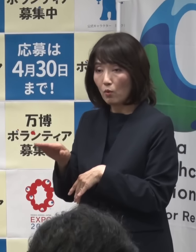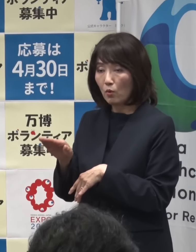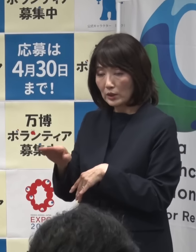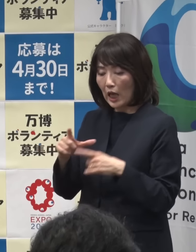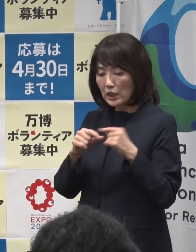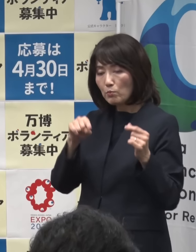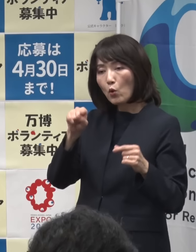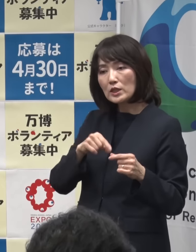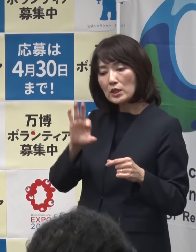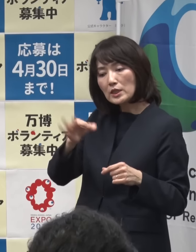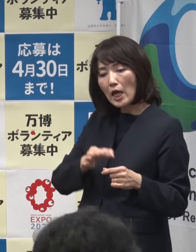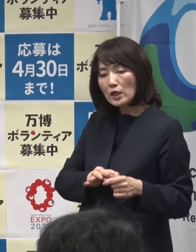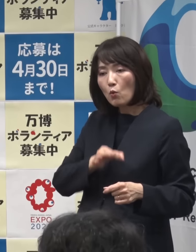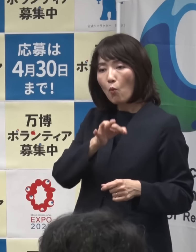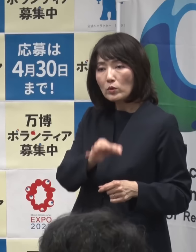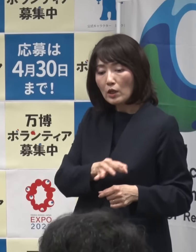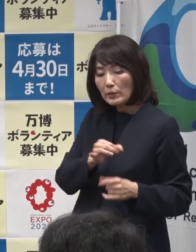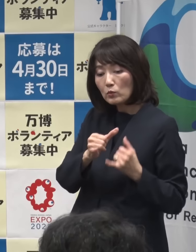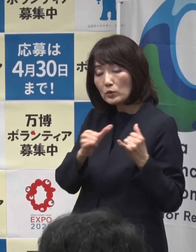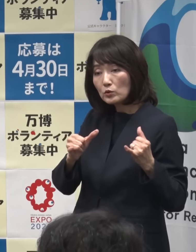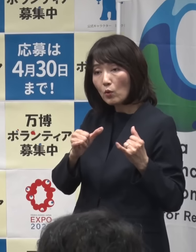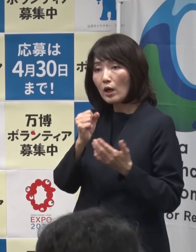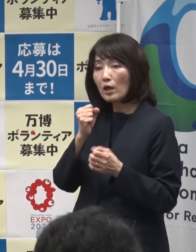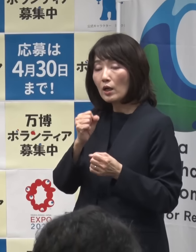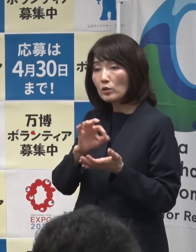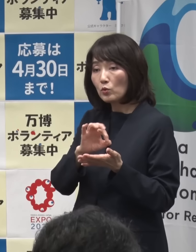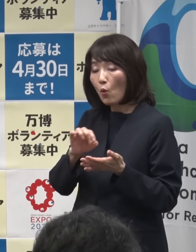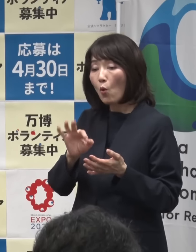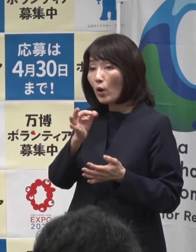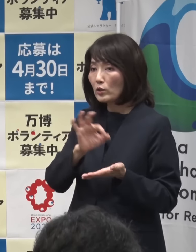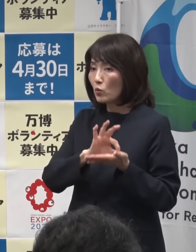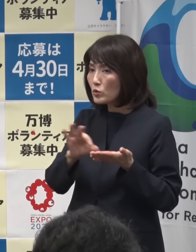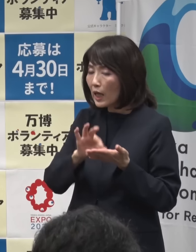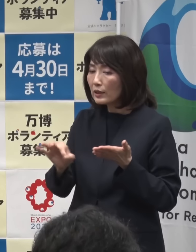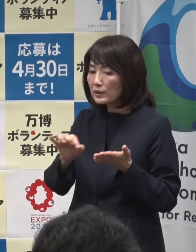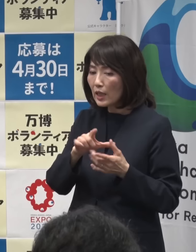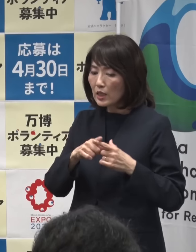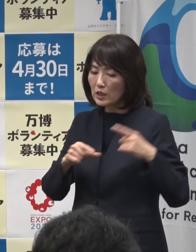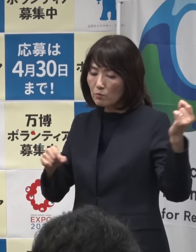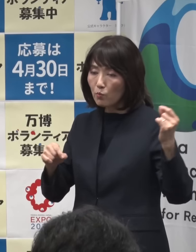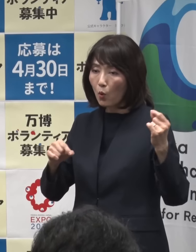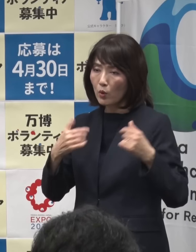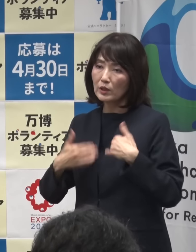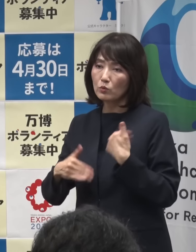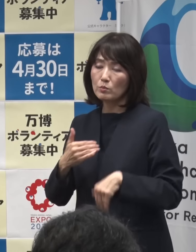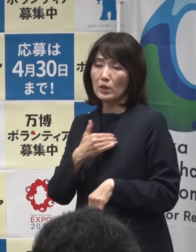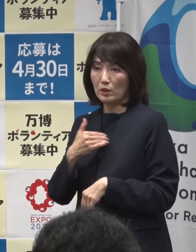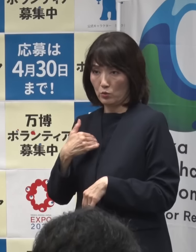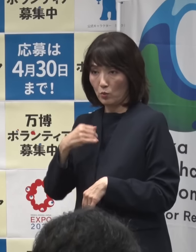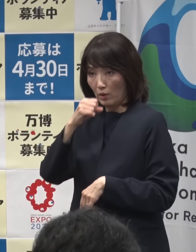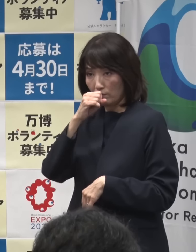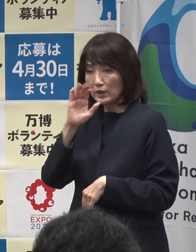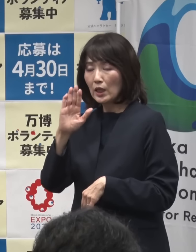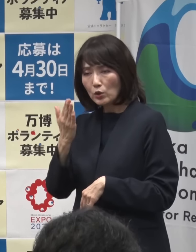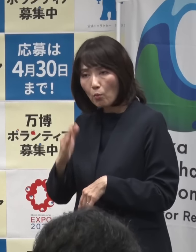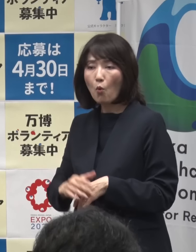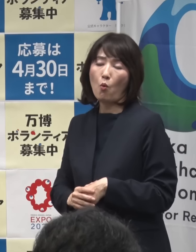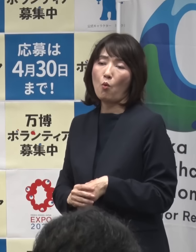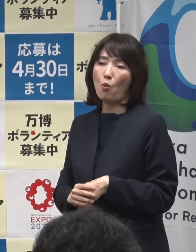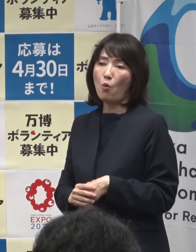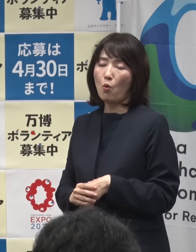日本人の納税者で作られたこのインフラで日本を楽しまれる、これはいいことだと思うんですが、であるならばやはりそ の, あの母